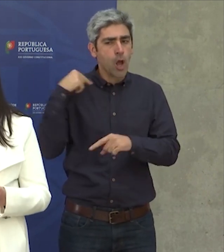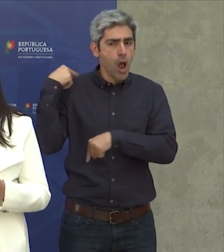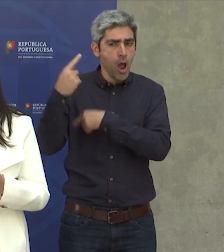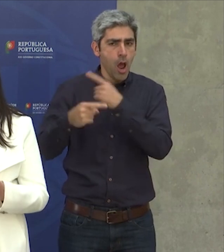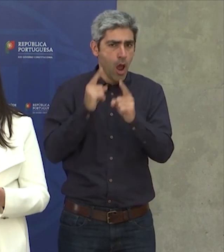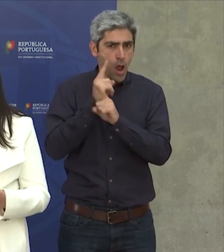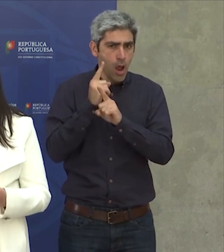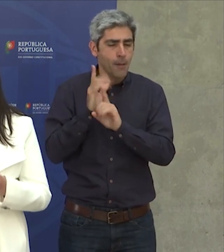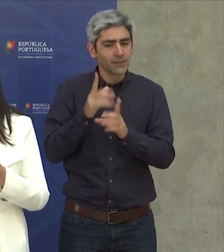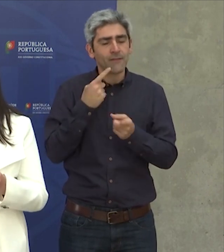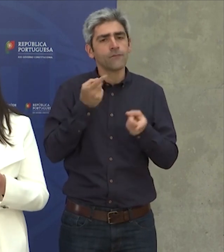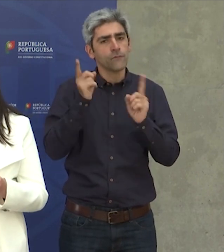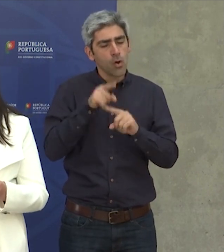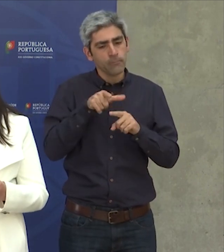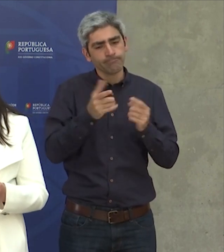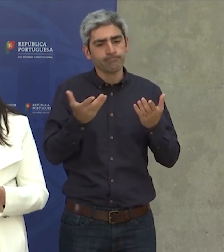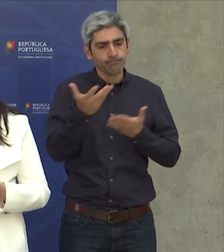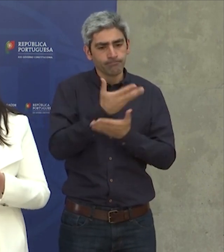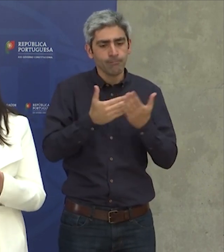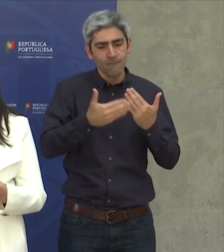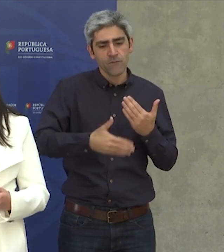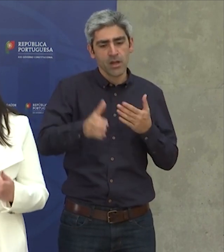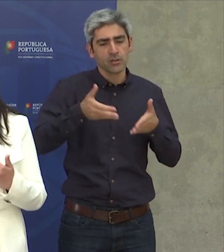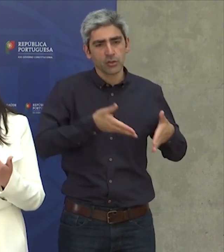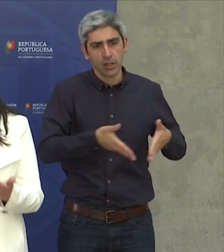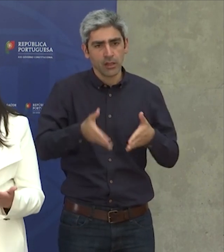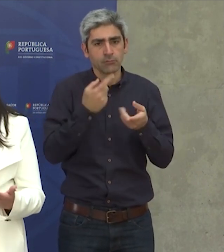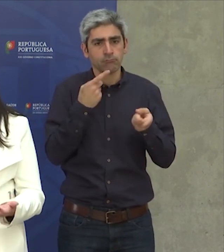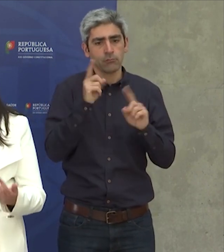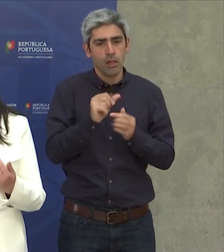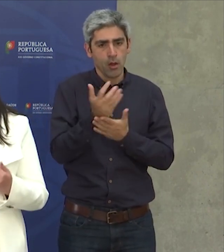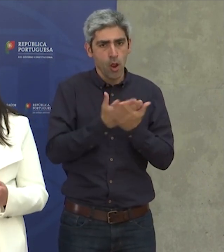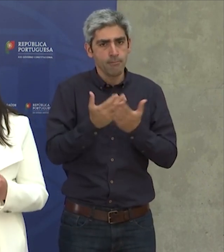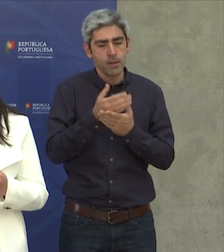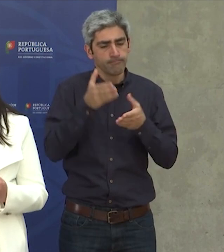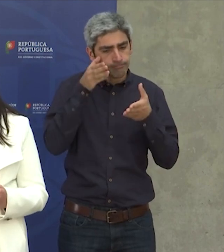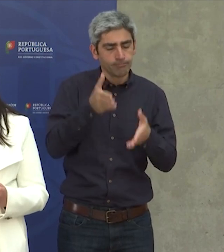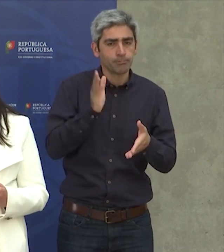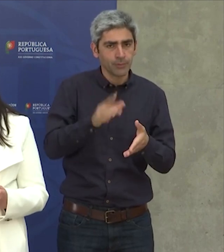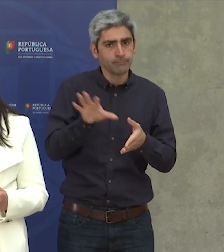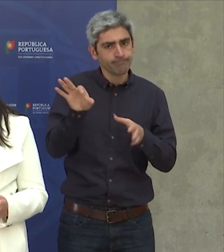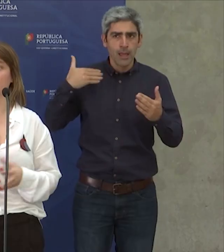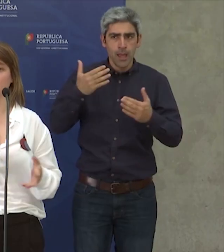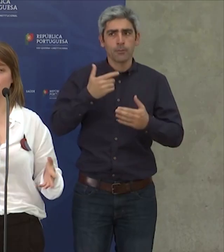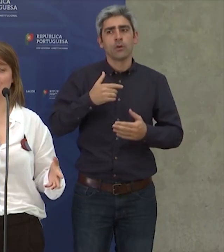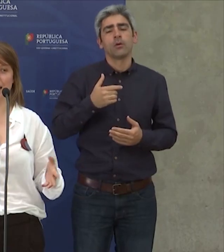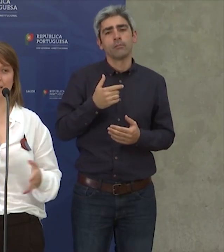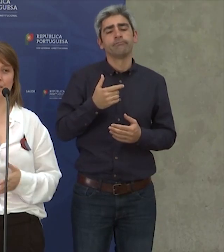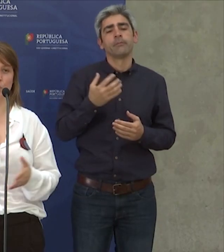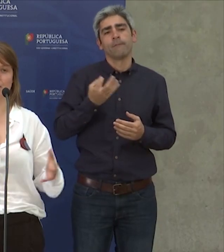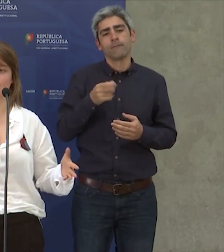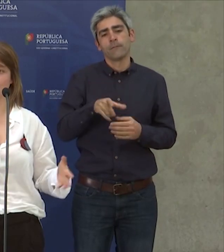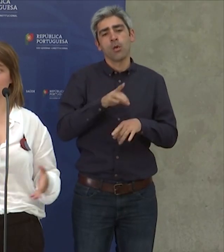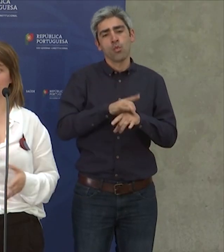ser também retomadas no âmbito daquela que vai ser agora a estratégia para a retoma da economia, mas também para a proteção social. Apesar